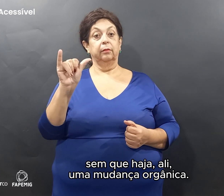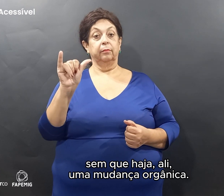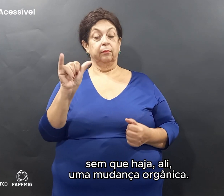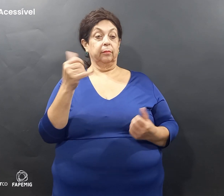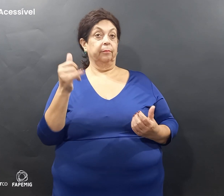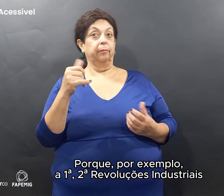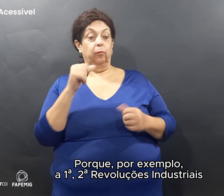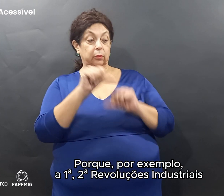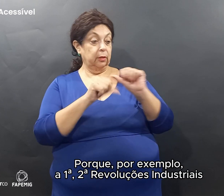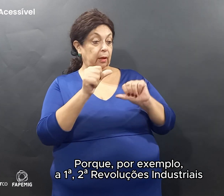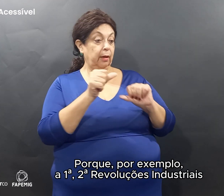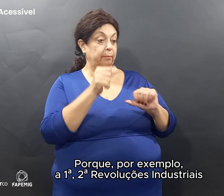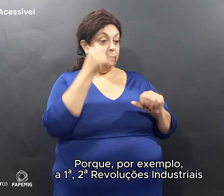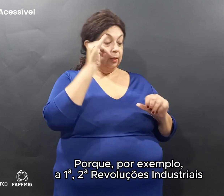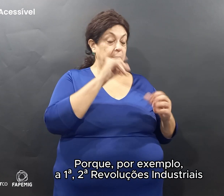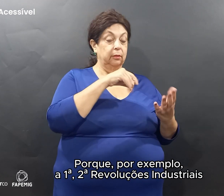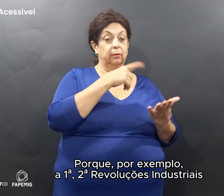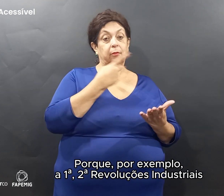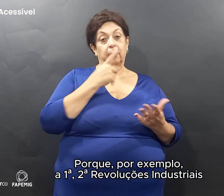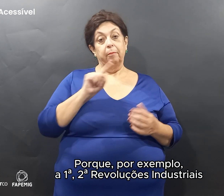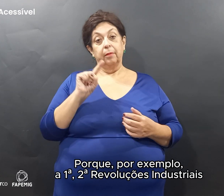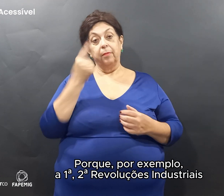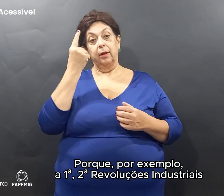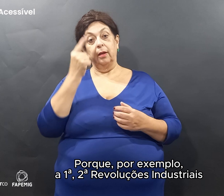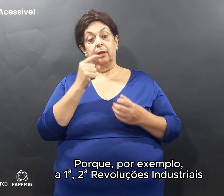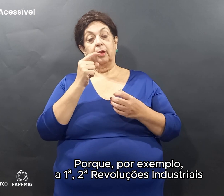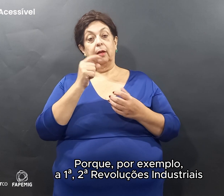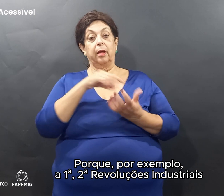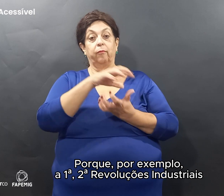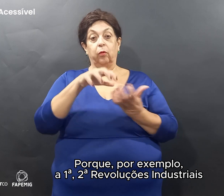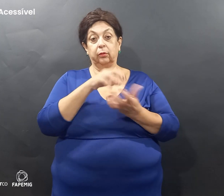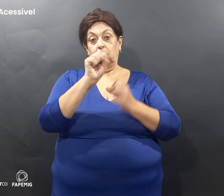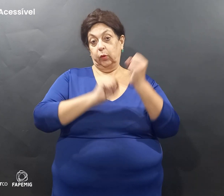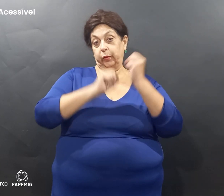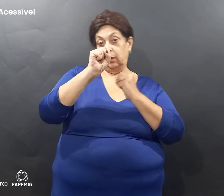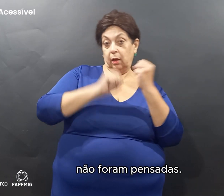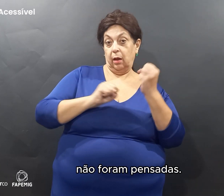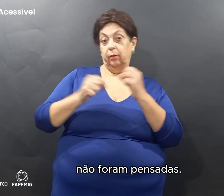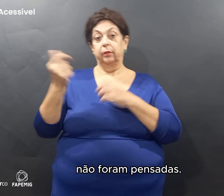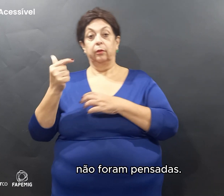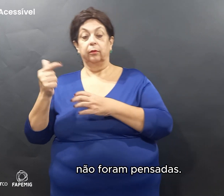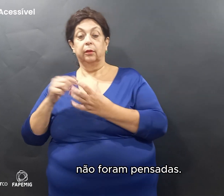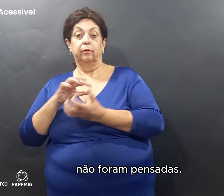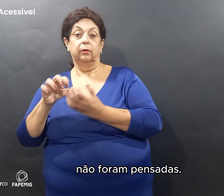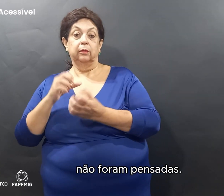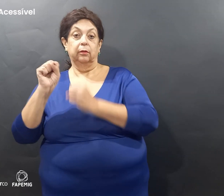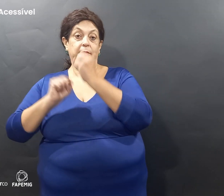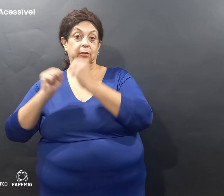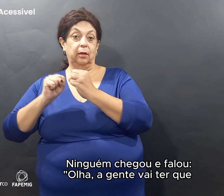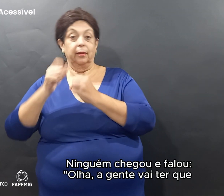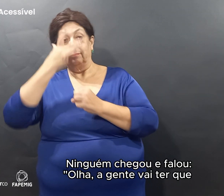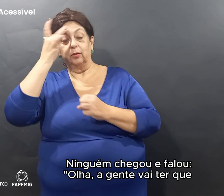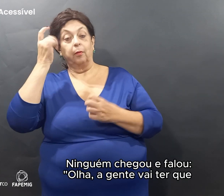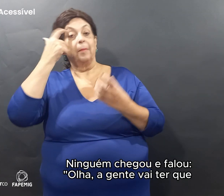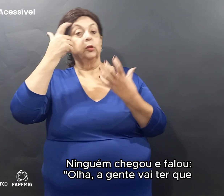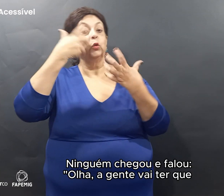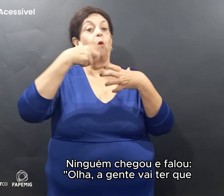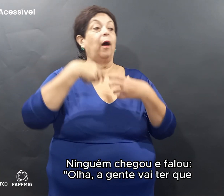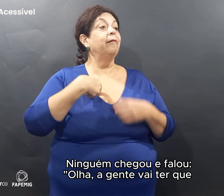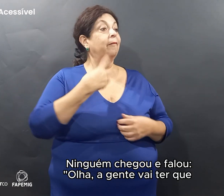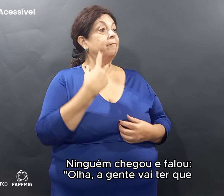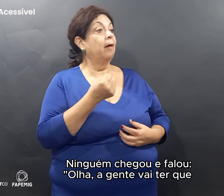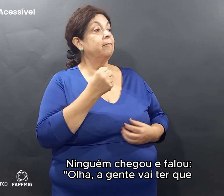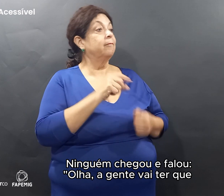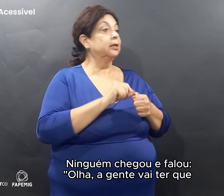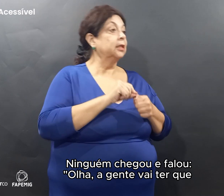orgânica, né? Porque, por exemplo, a primeira, segunda revoluções industriais, elas não foram pensadas. Ninguém chegou e falou,